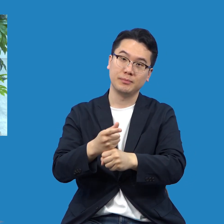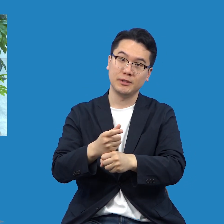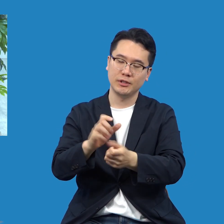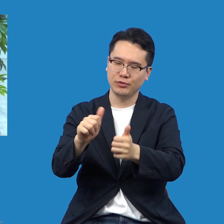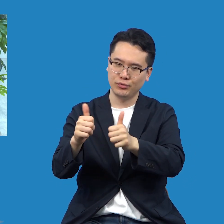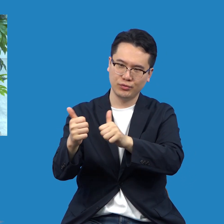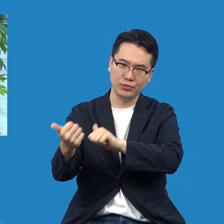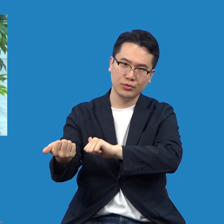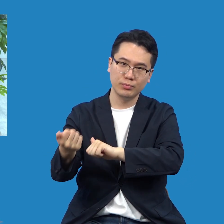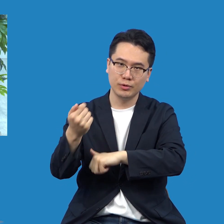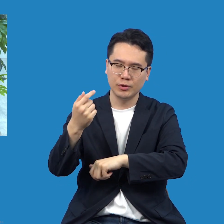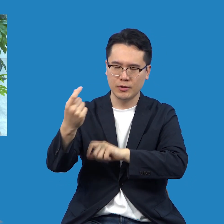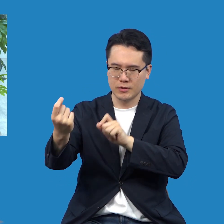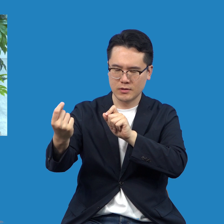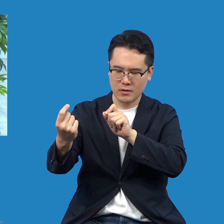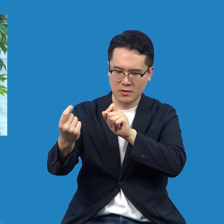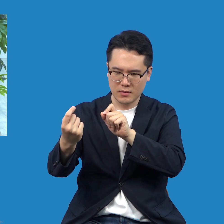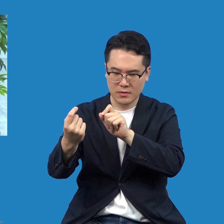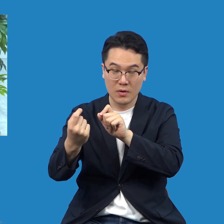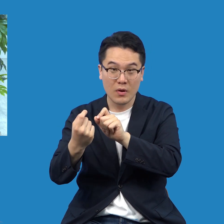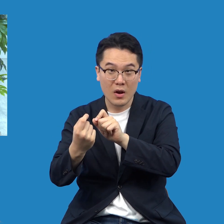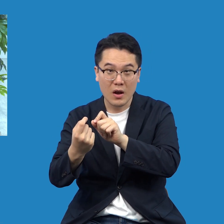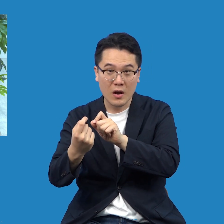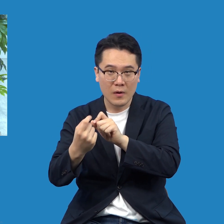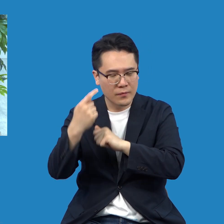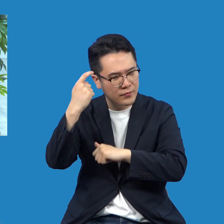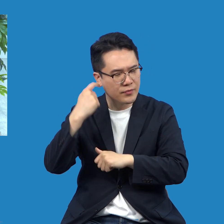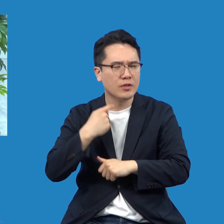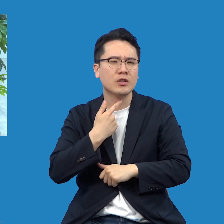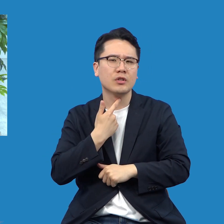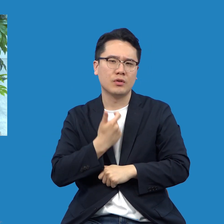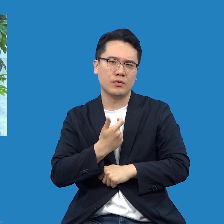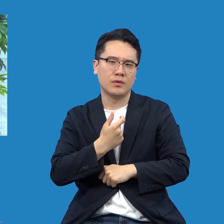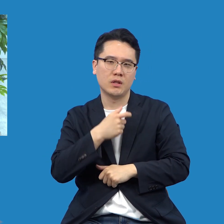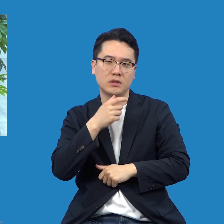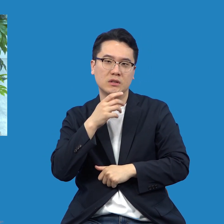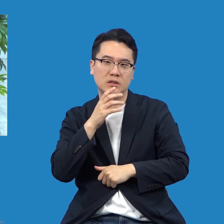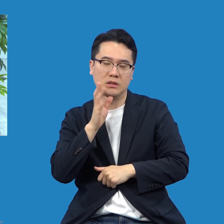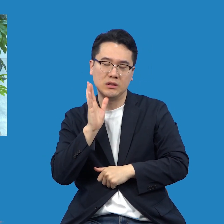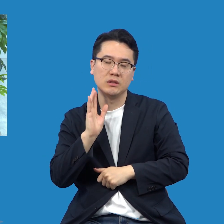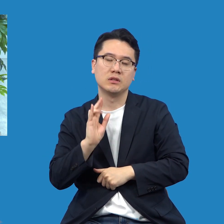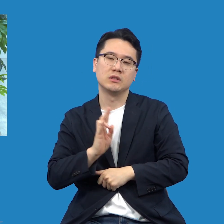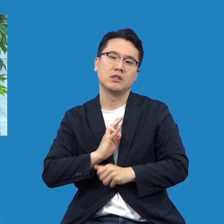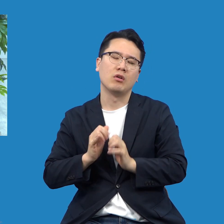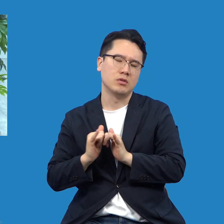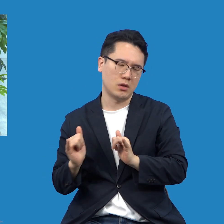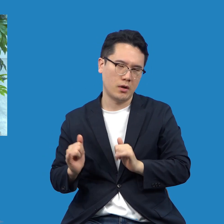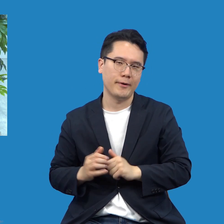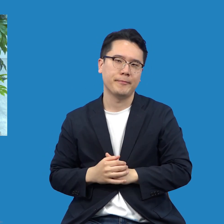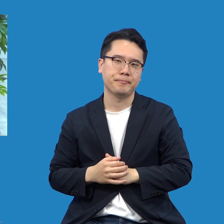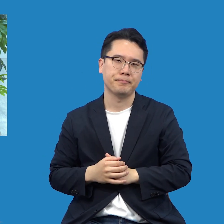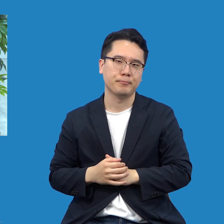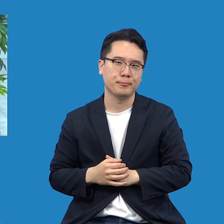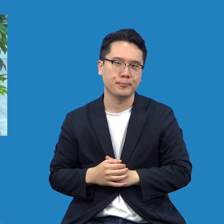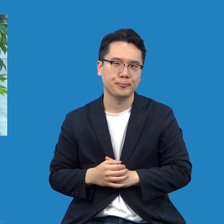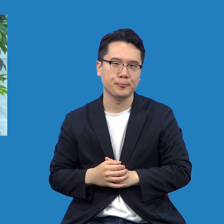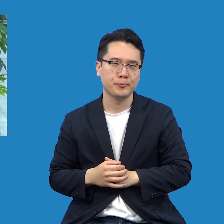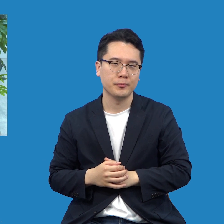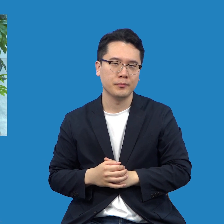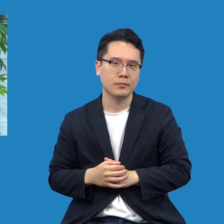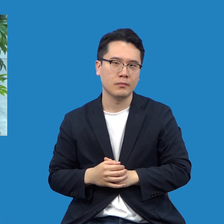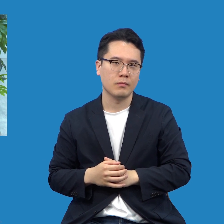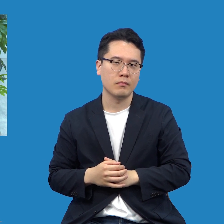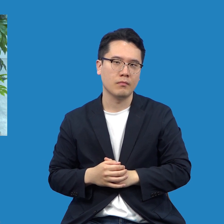눈앞에 이렇게 바라보고 있던 늙은 예언자였습니다. 그러니 비록 자신이 큰